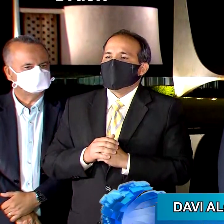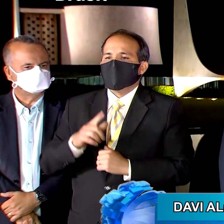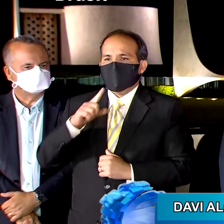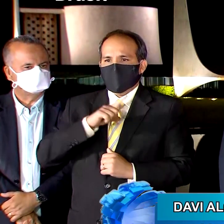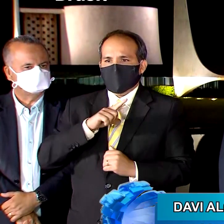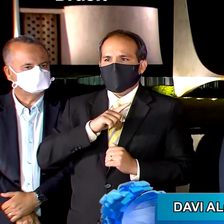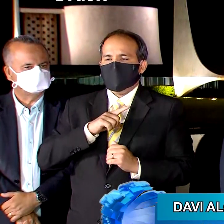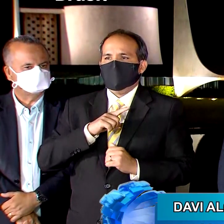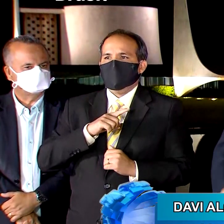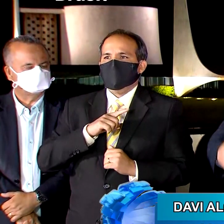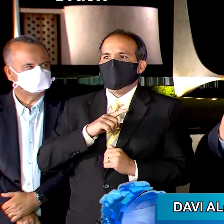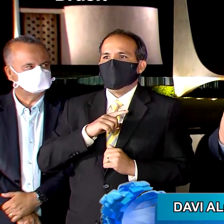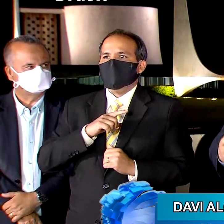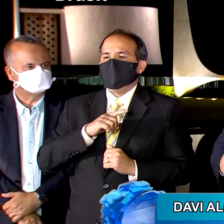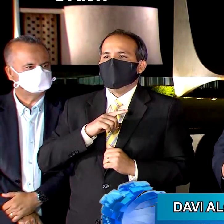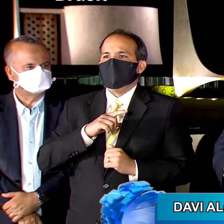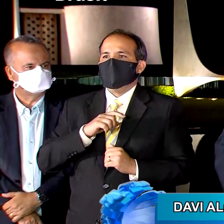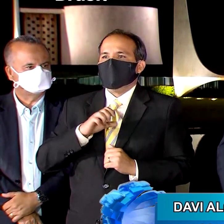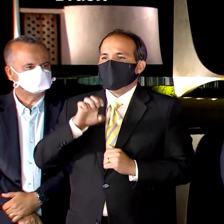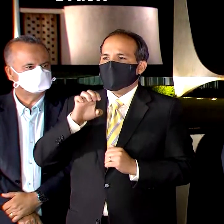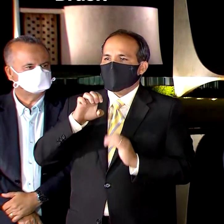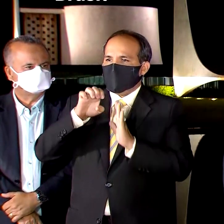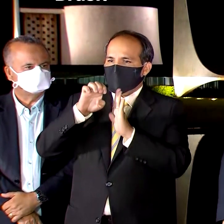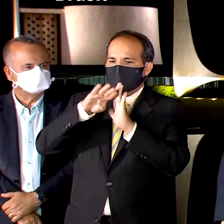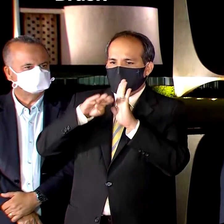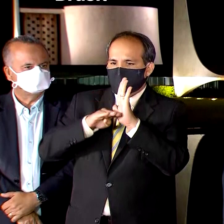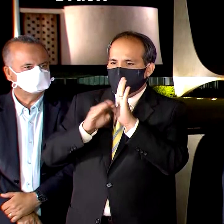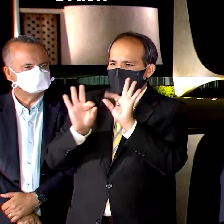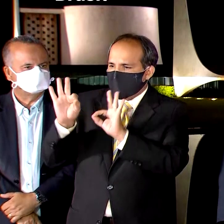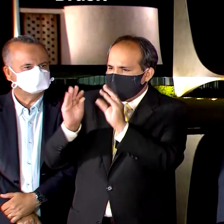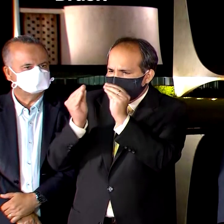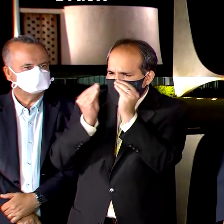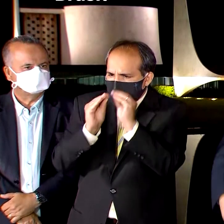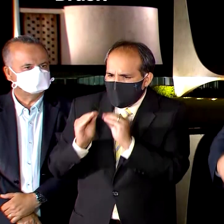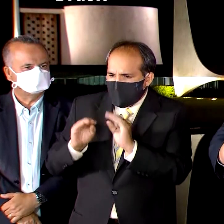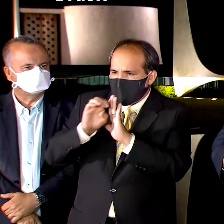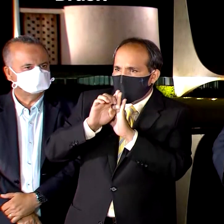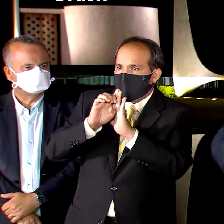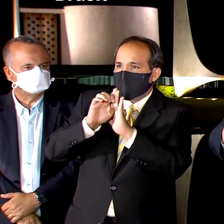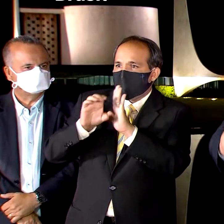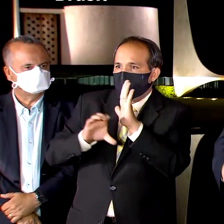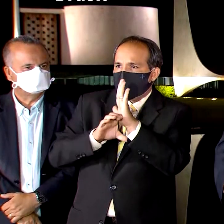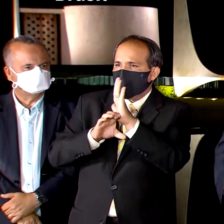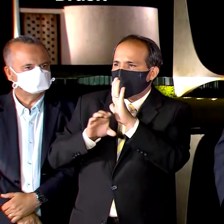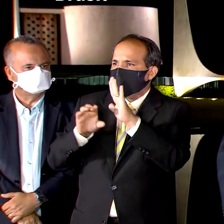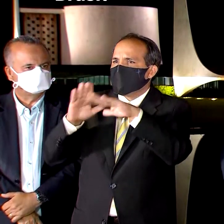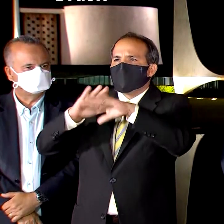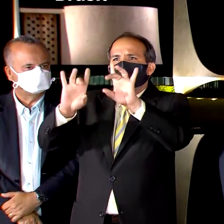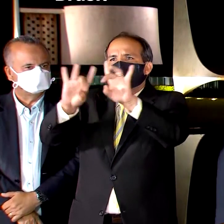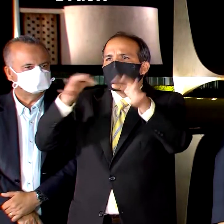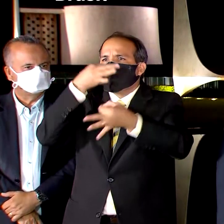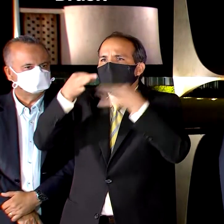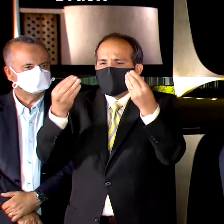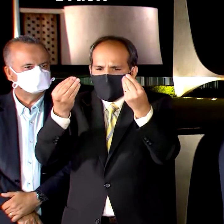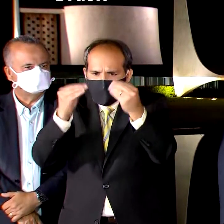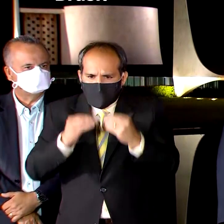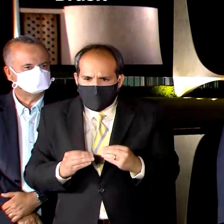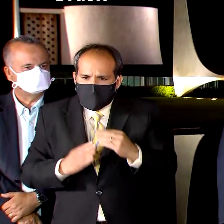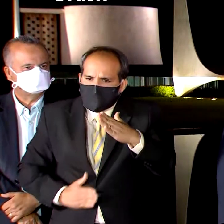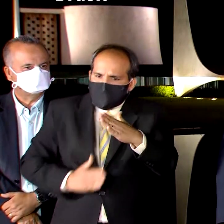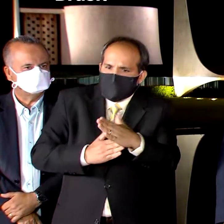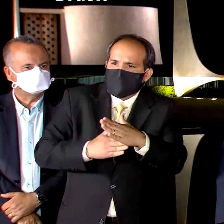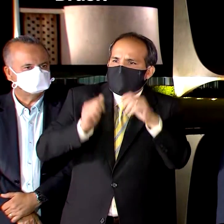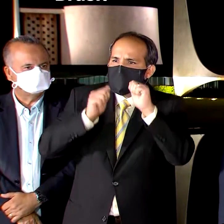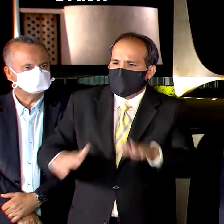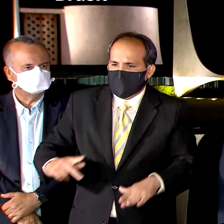constitucional que foi construída várias mãos um parlamento brasileiro limitando os gastos públicos e